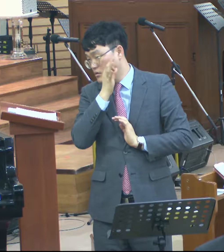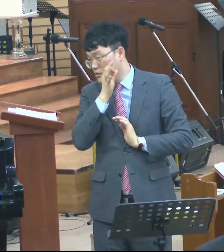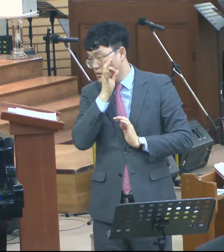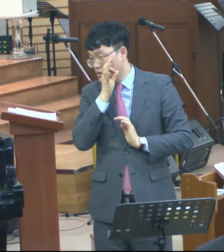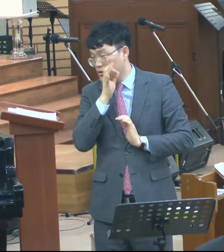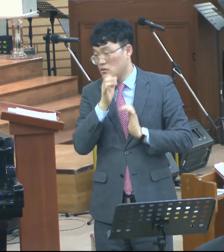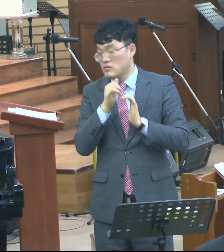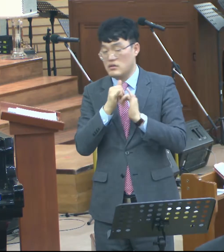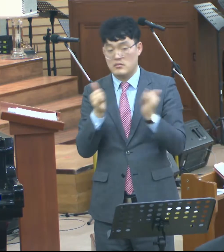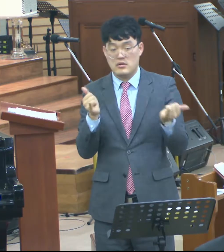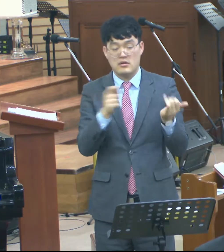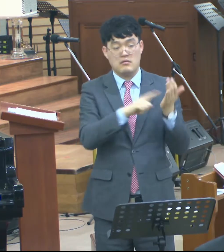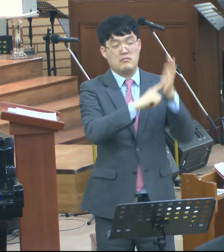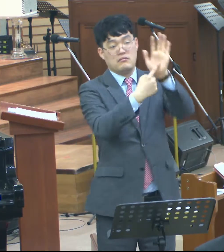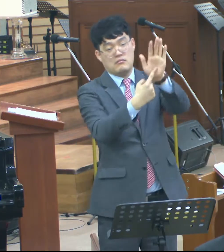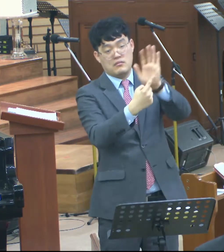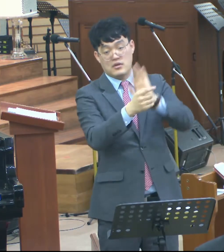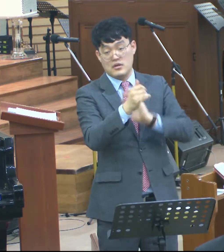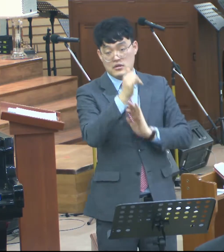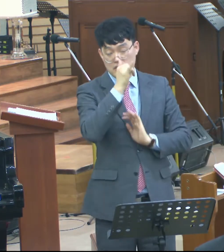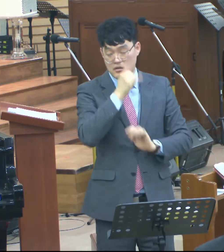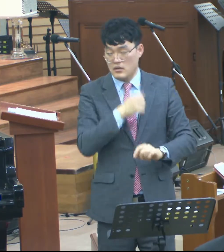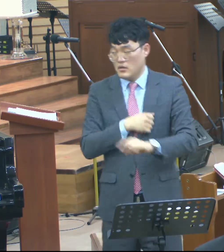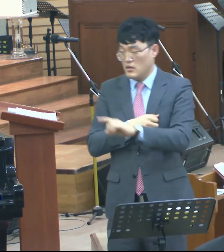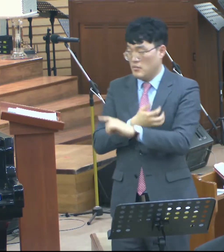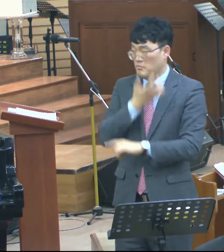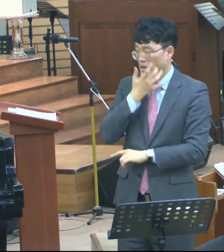펼쳐지자 수치가 되고 말았죠.